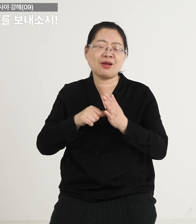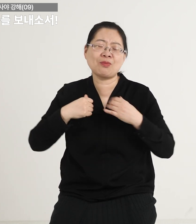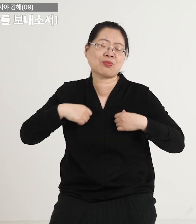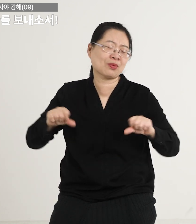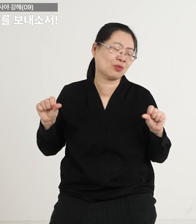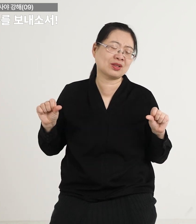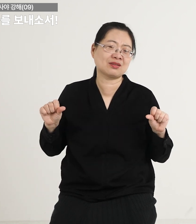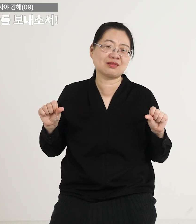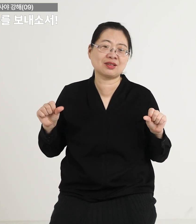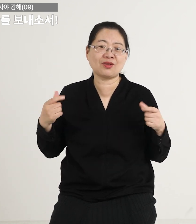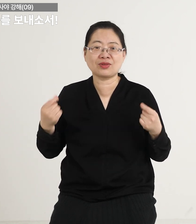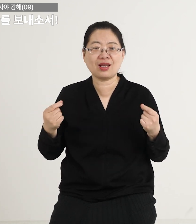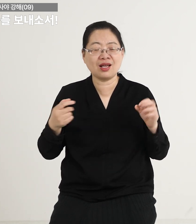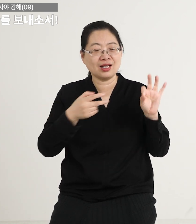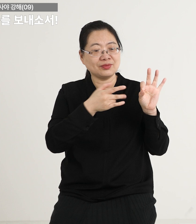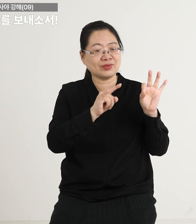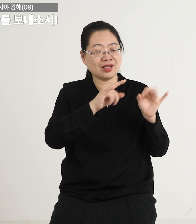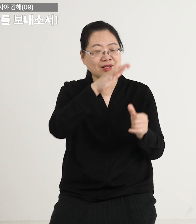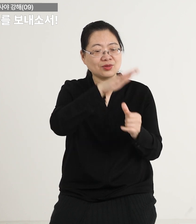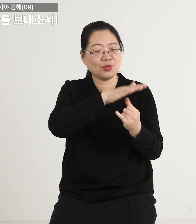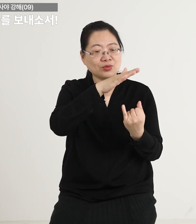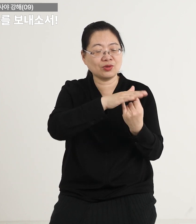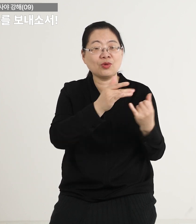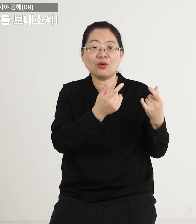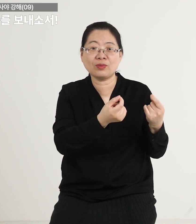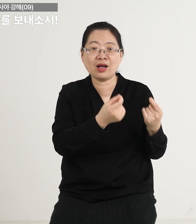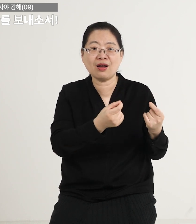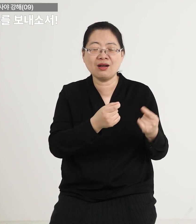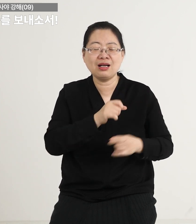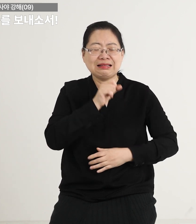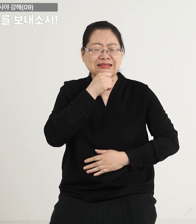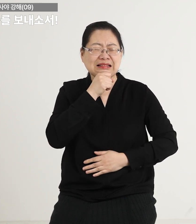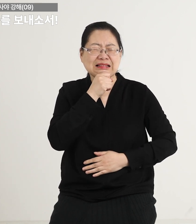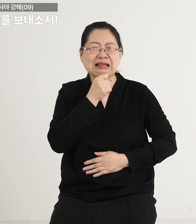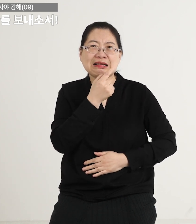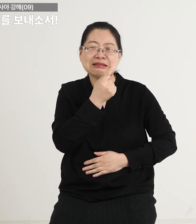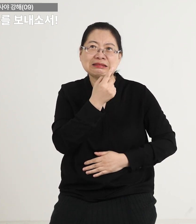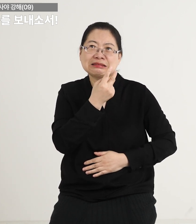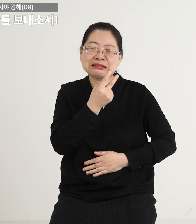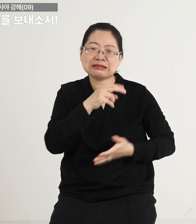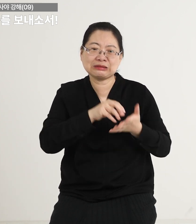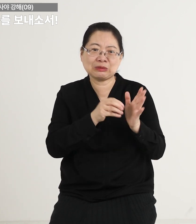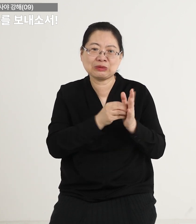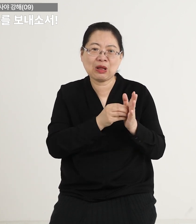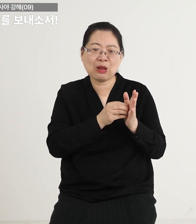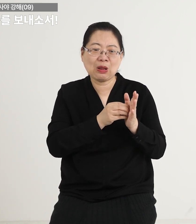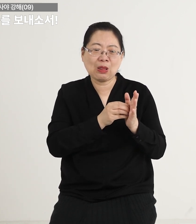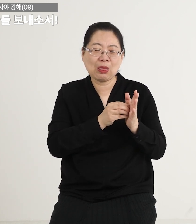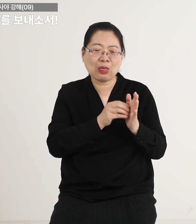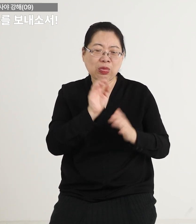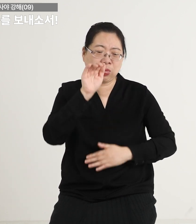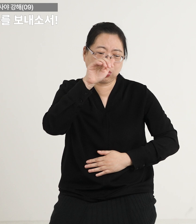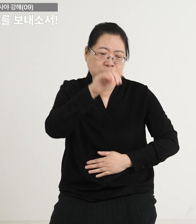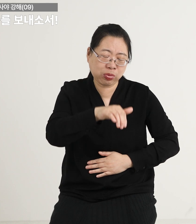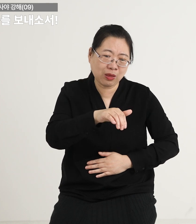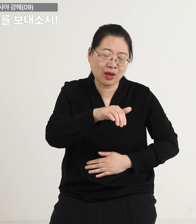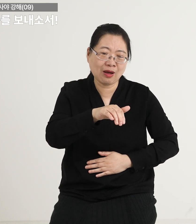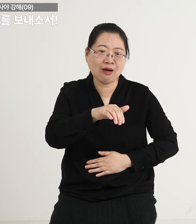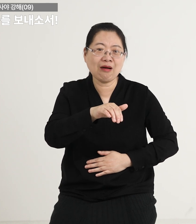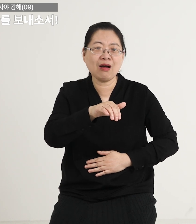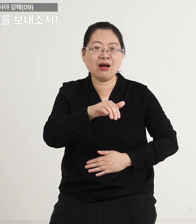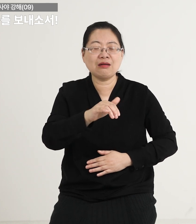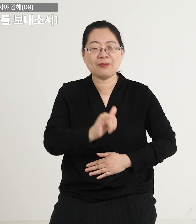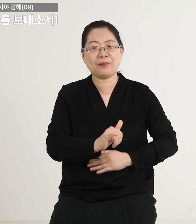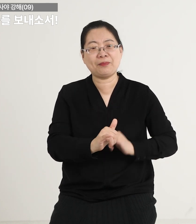10대도 마찬가지고, 성적이 1, 2점 떨어져 가지고 옥상에서 몸을 날리는